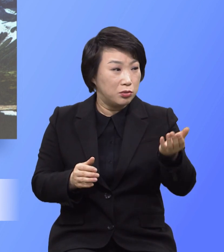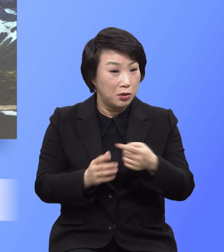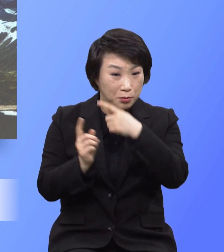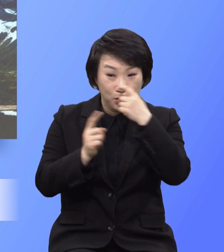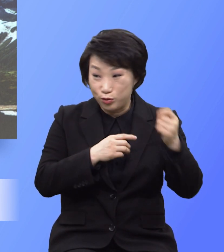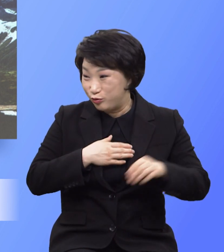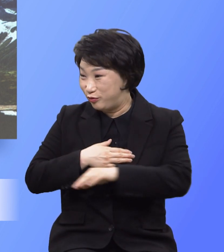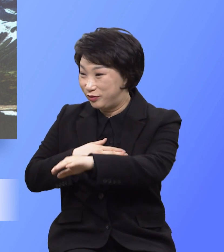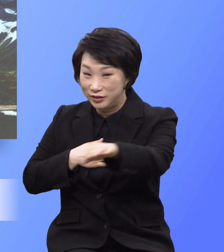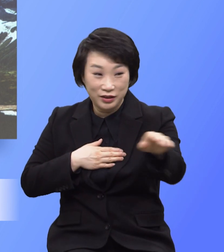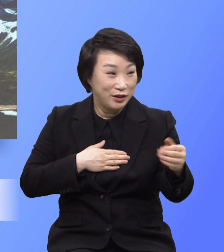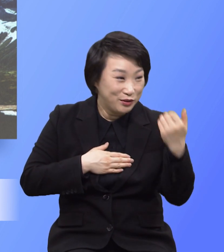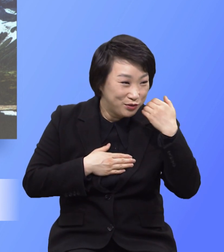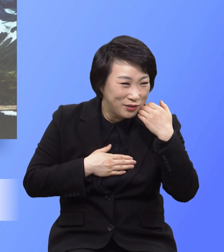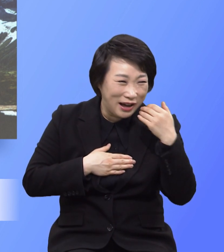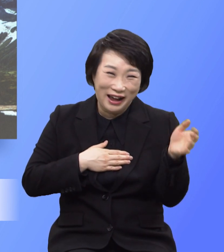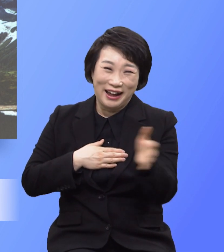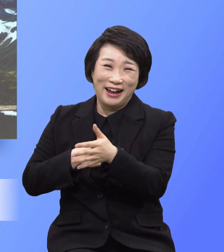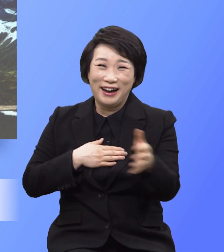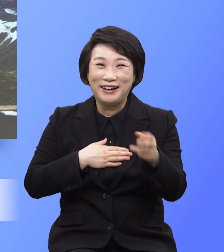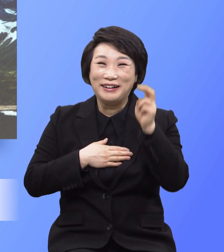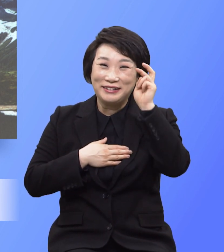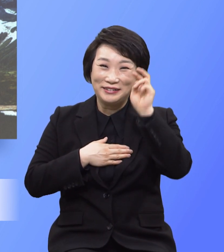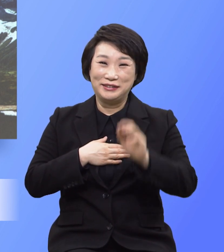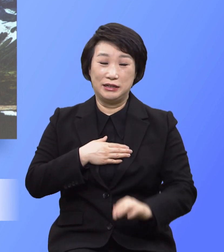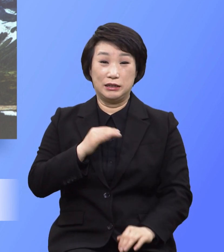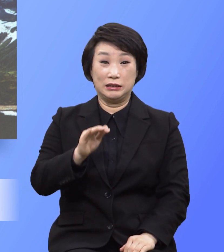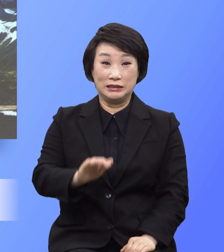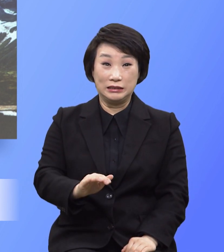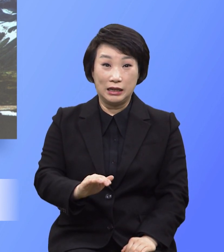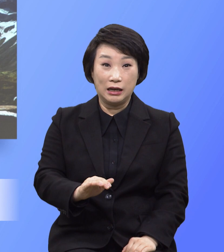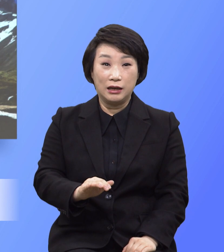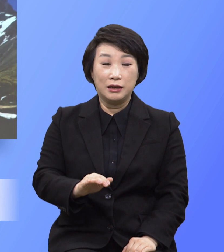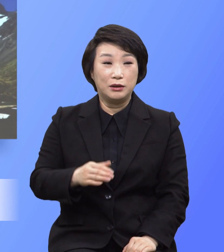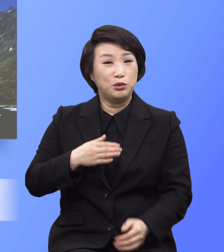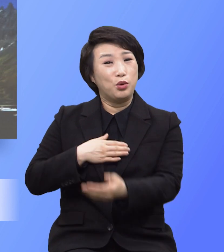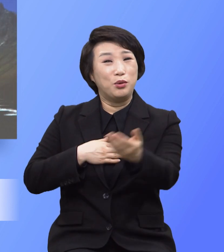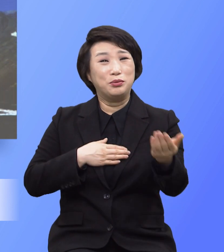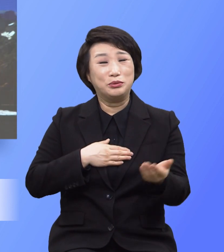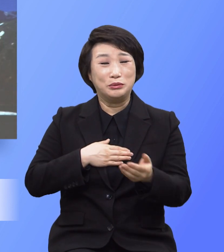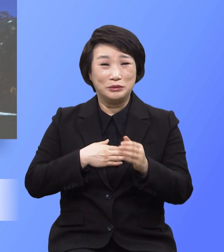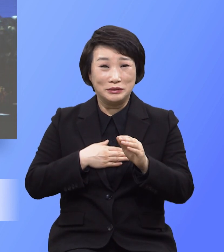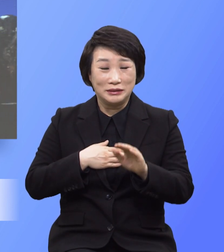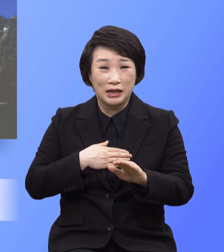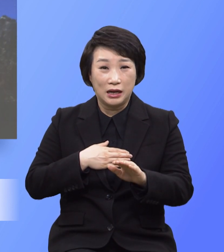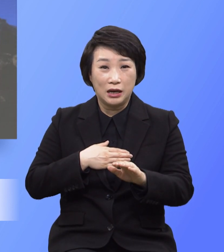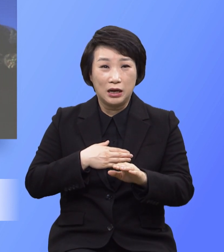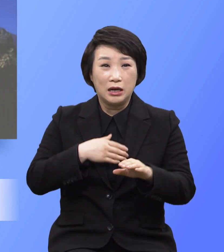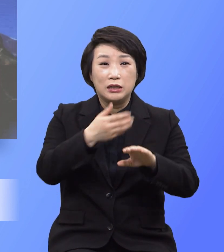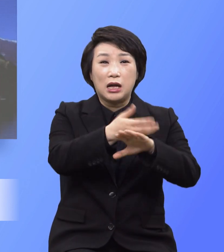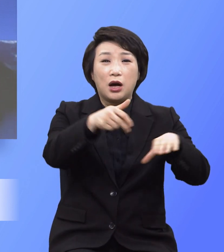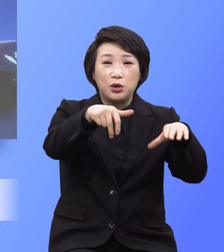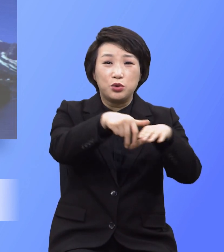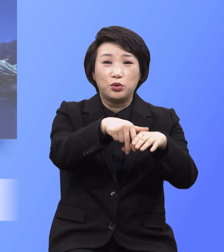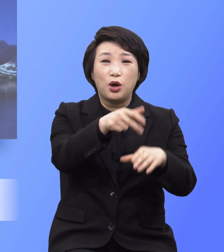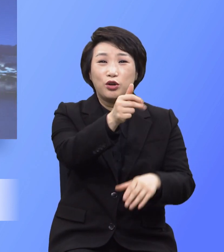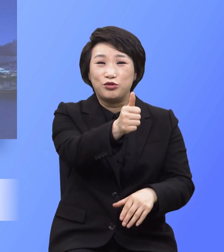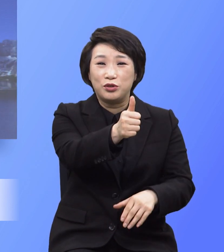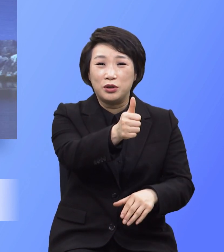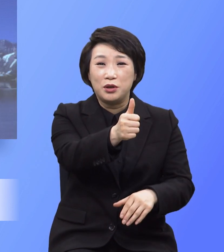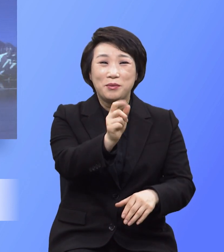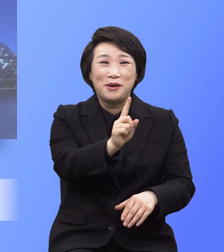사람이 우리 교회는 한 사람도 없을 텐데, 그런데 여러분 교주들이